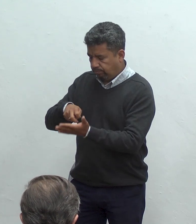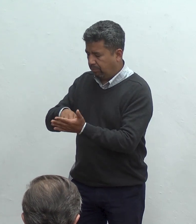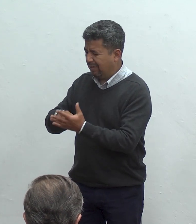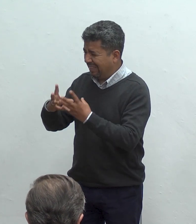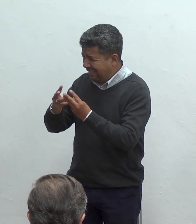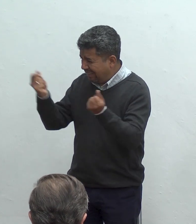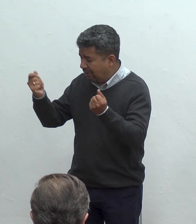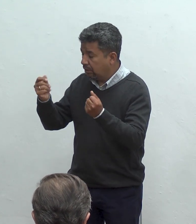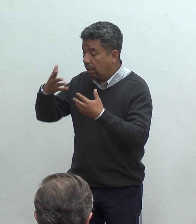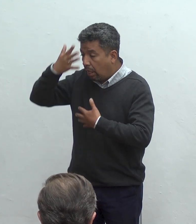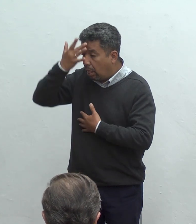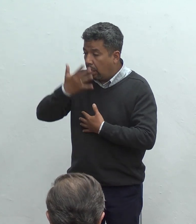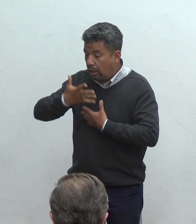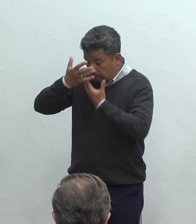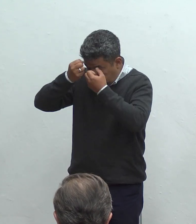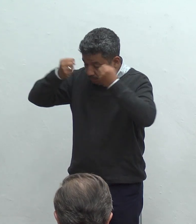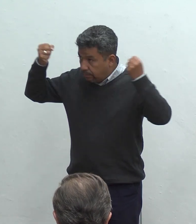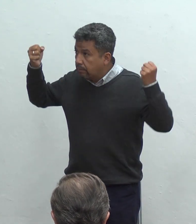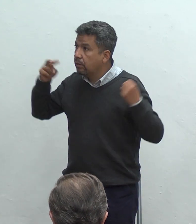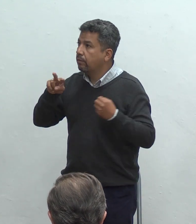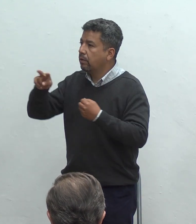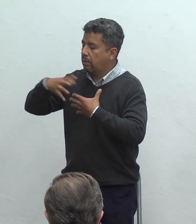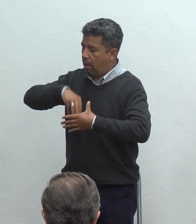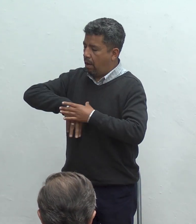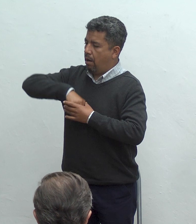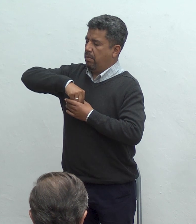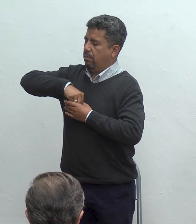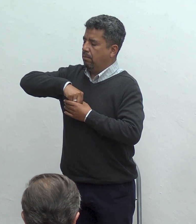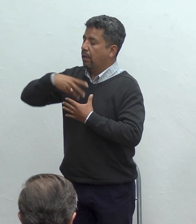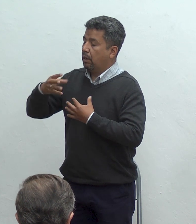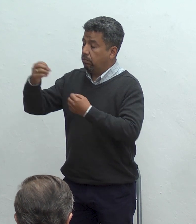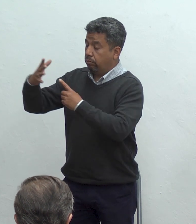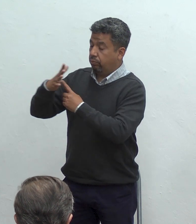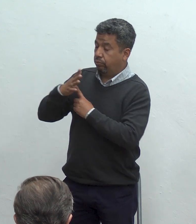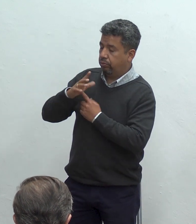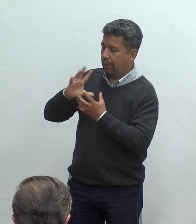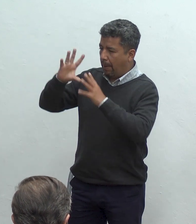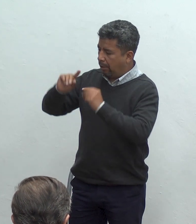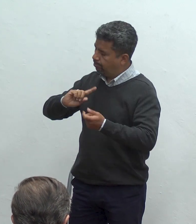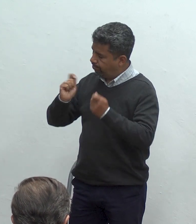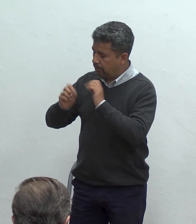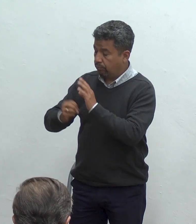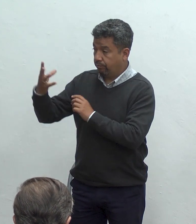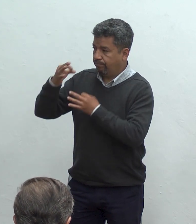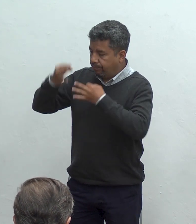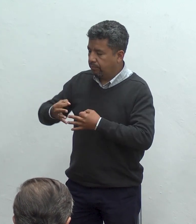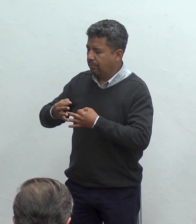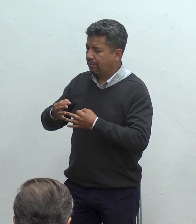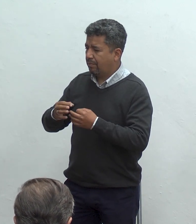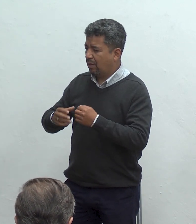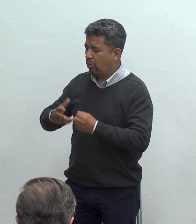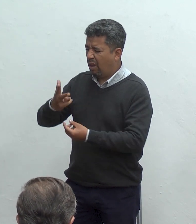Destruye, Señor, todo velo que el enemigo haya puesto sobre nuestra alma para que no nos alumbre tu luz, Padre Celestial. Y desbarata